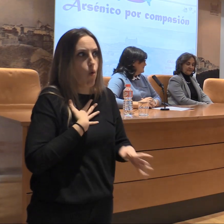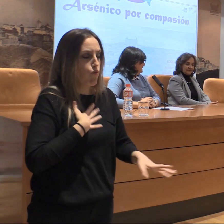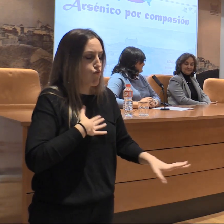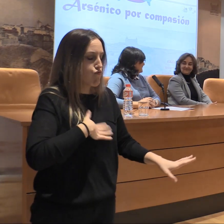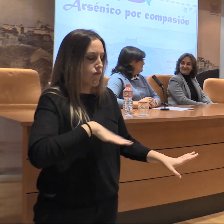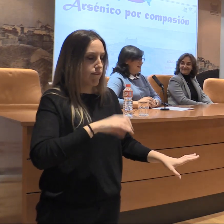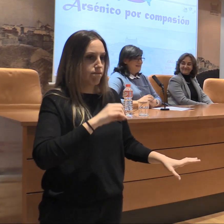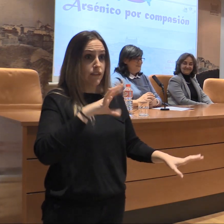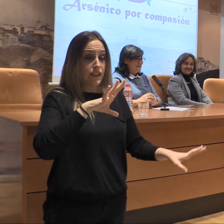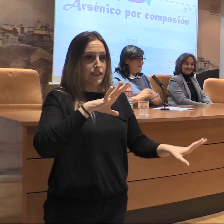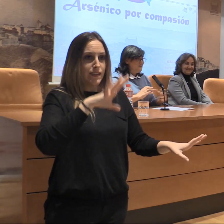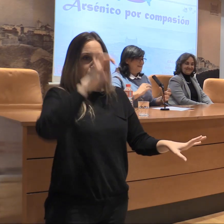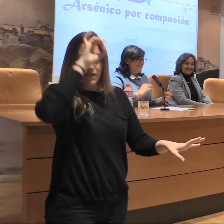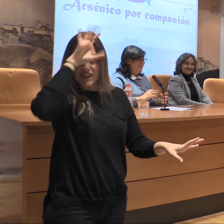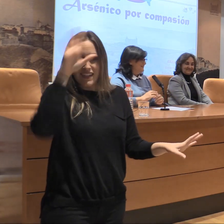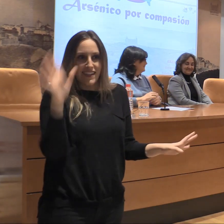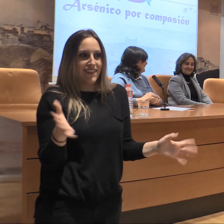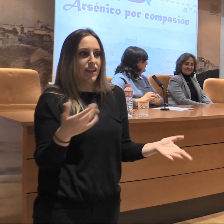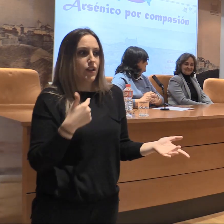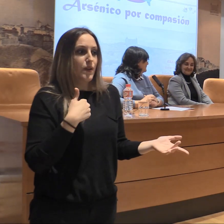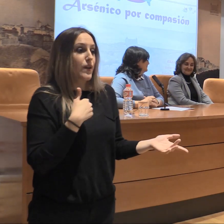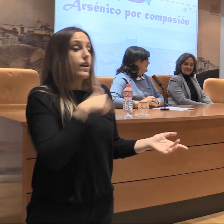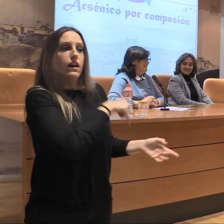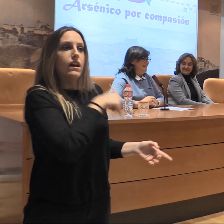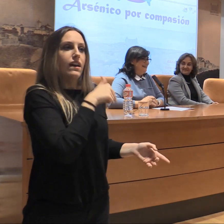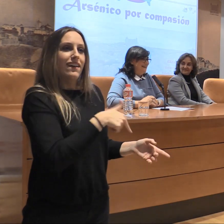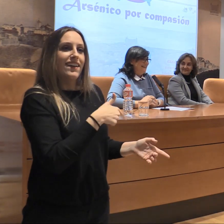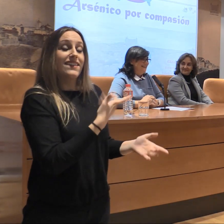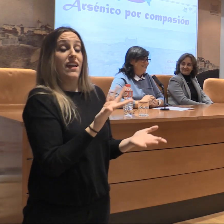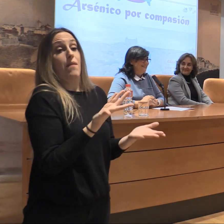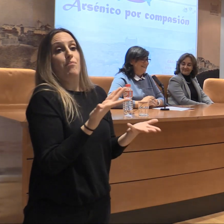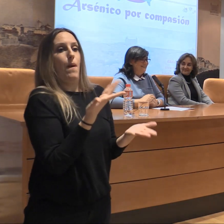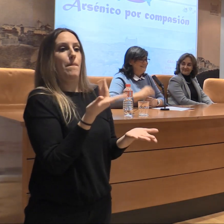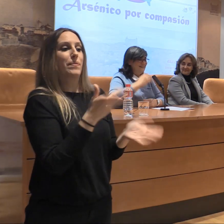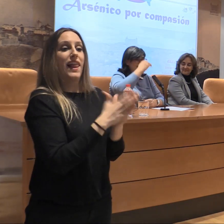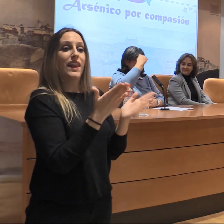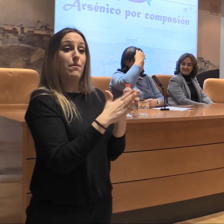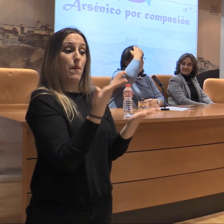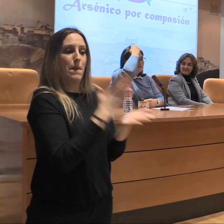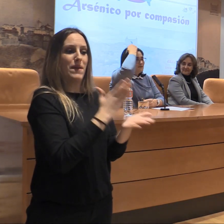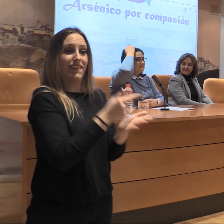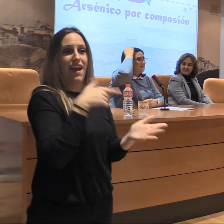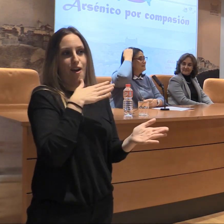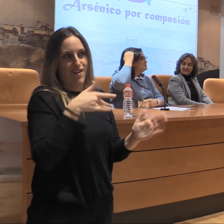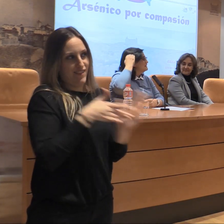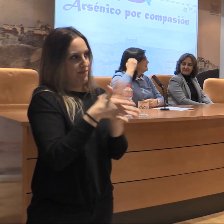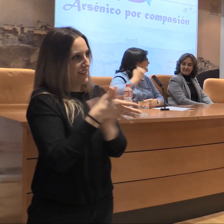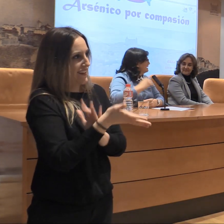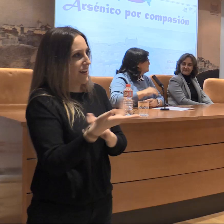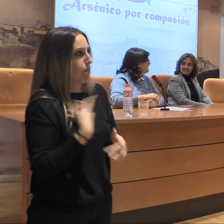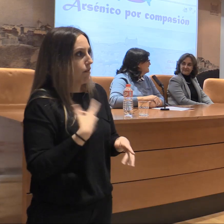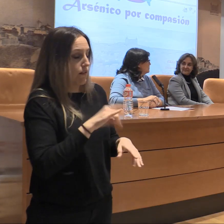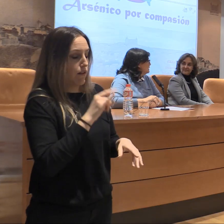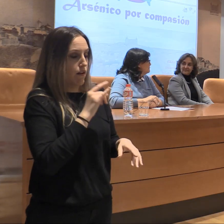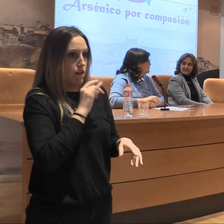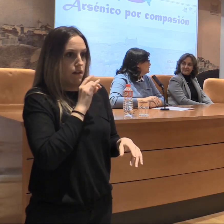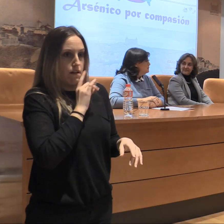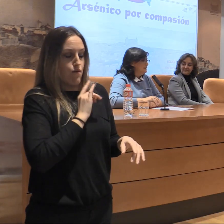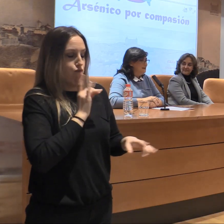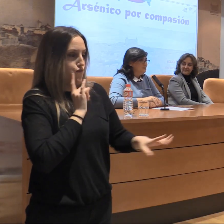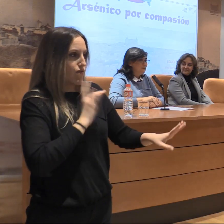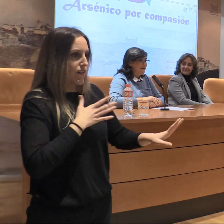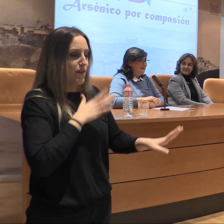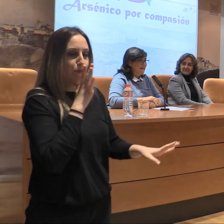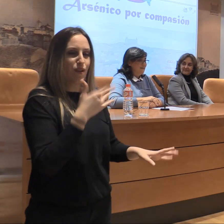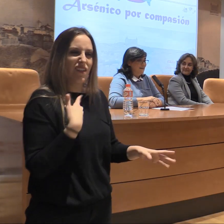Hoy nos va a ilustrar, voy a decir menos, porque hoy nos va a ilustrar con parte del contenido de ese libro, pero es fascinante, como decía Carmen, cómo ha influido